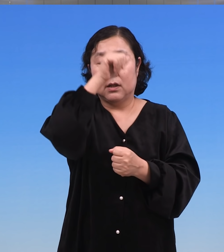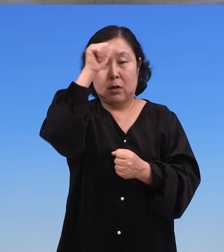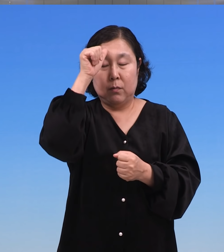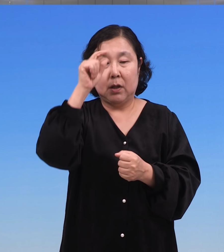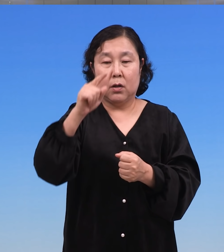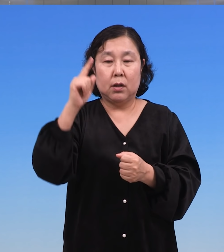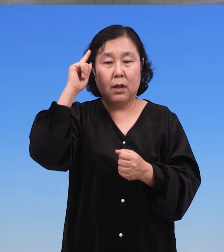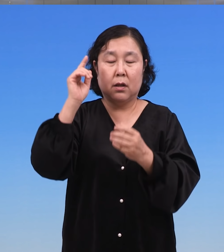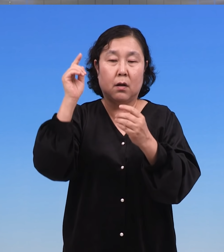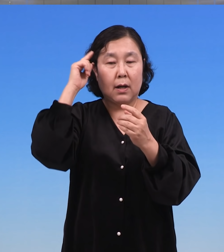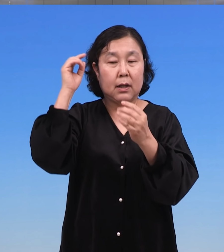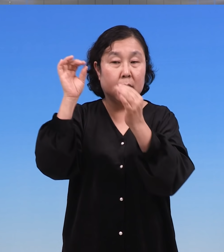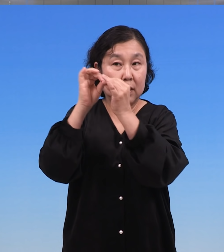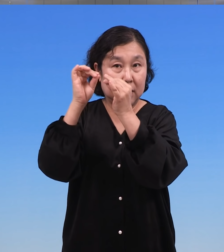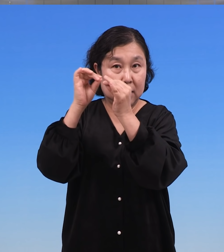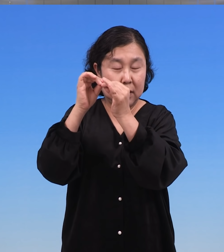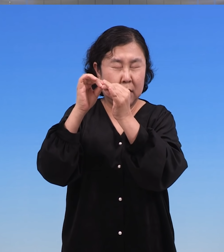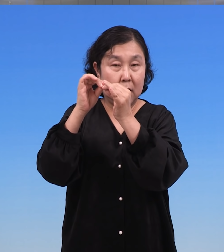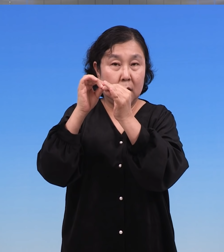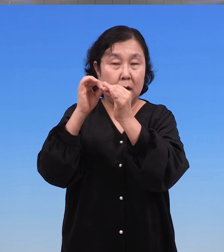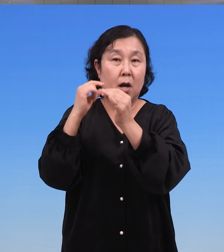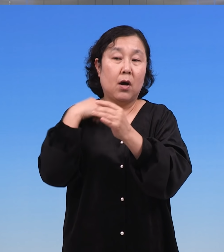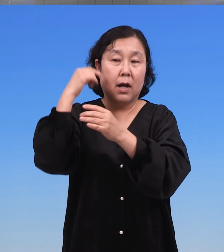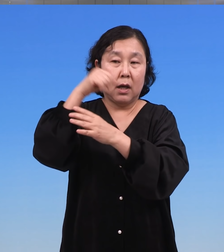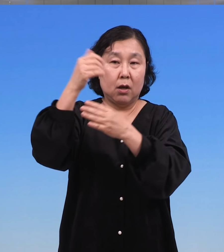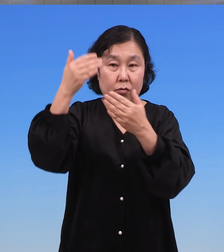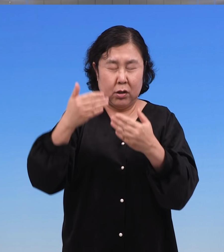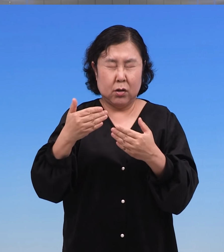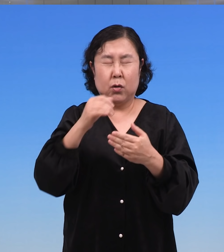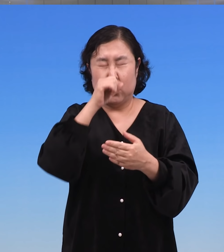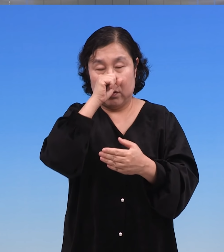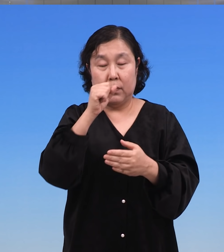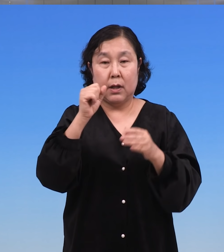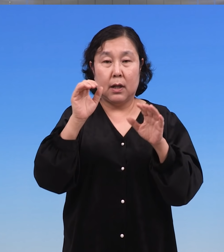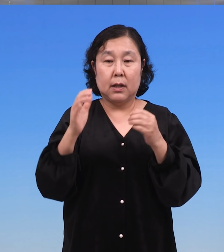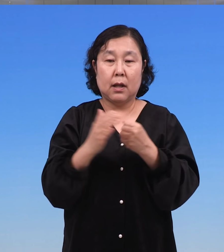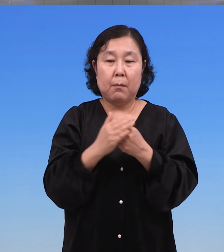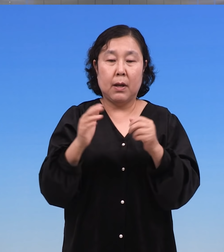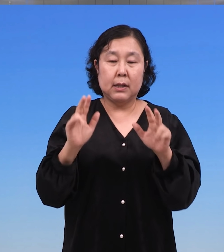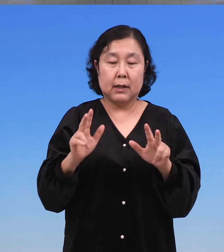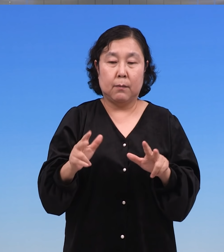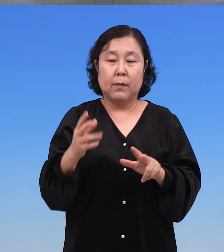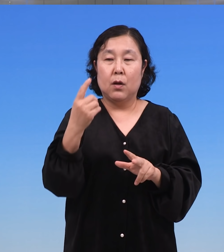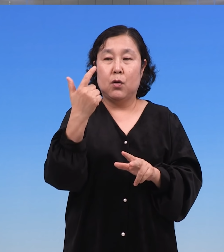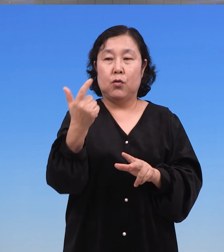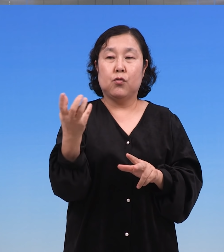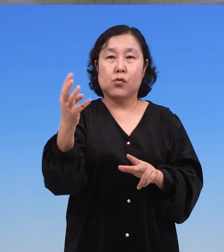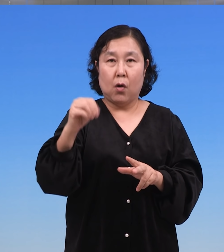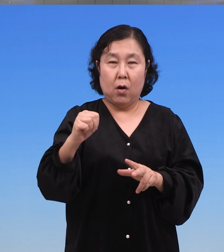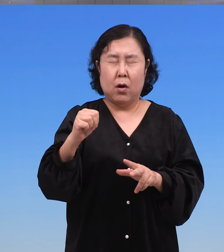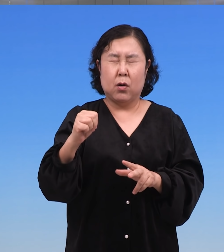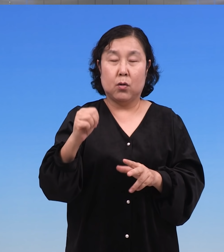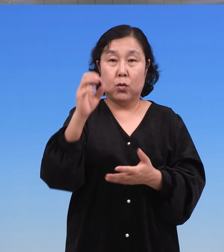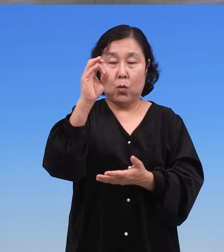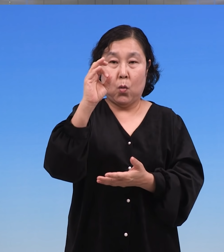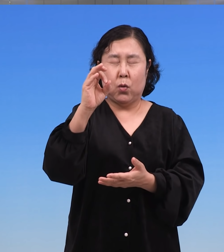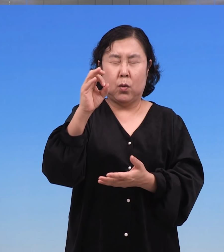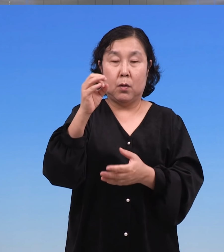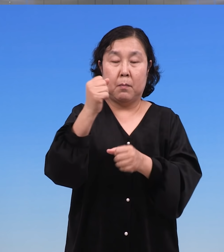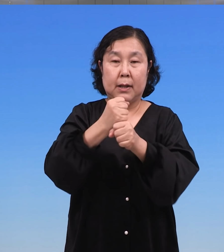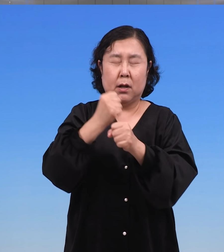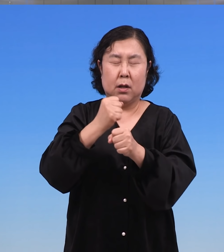게 얼마나 고마운지 모릅니다. 그래서 당장에 6억 원의 그 예산을 마련해서 이제 코로나